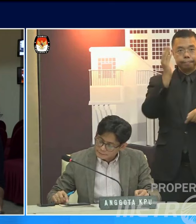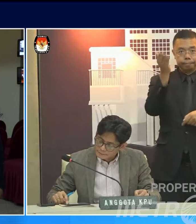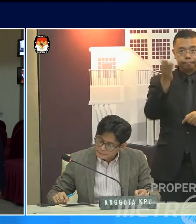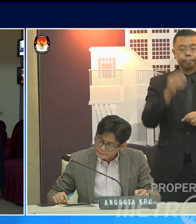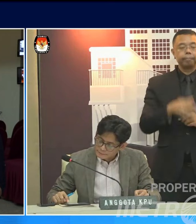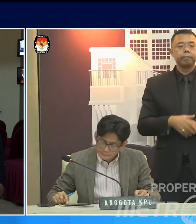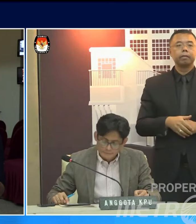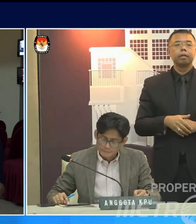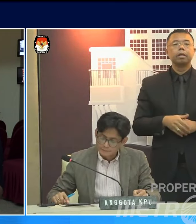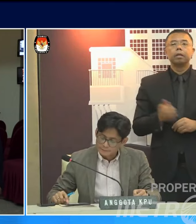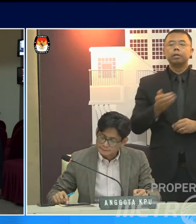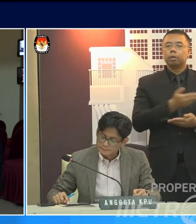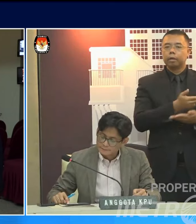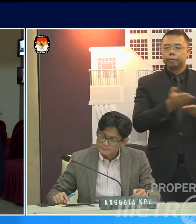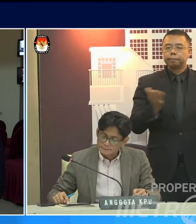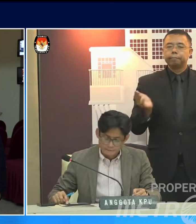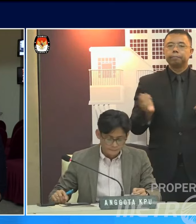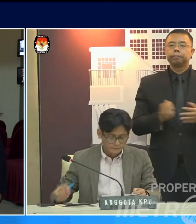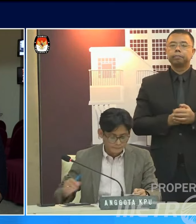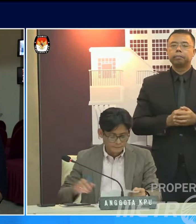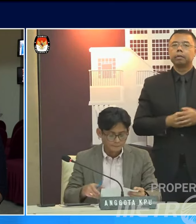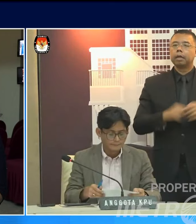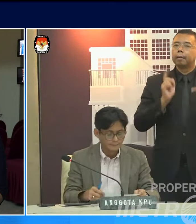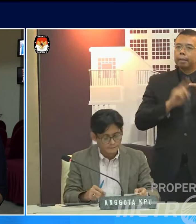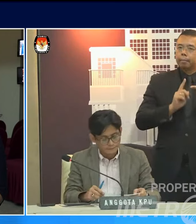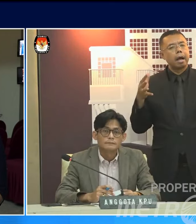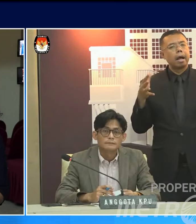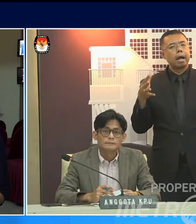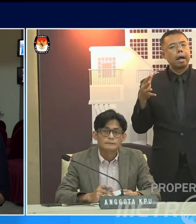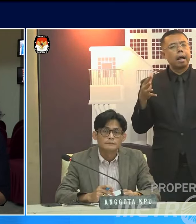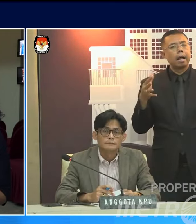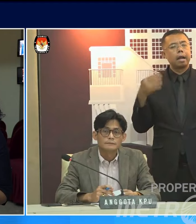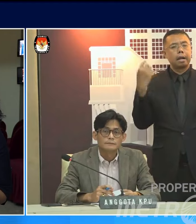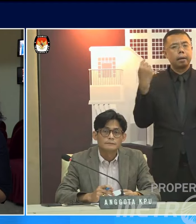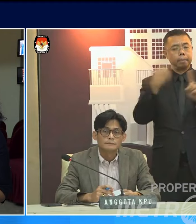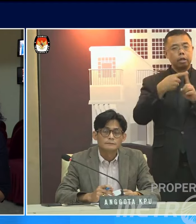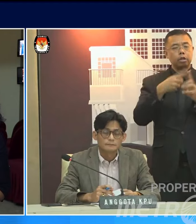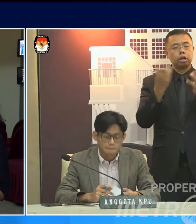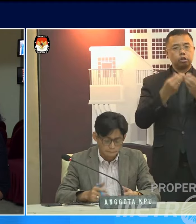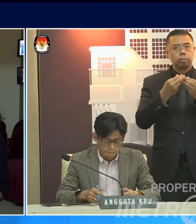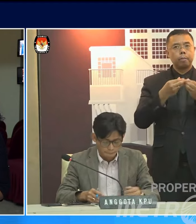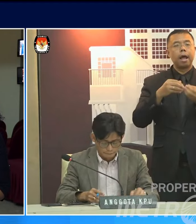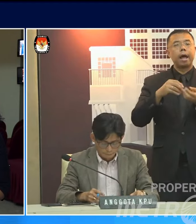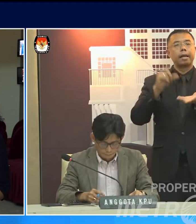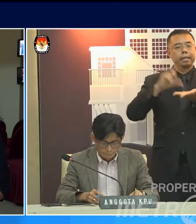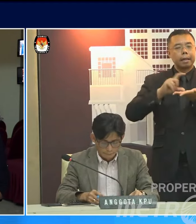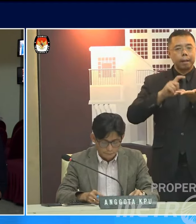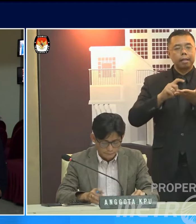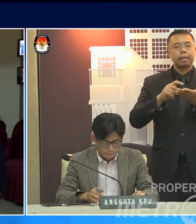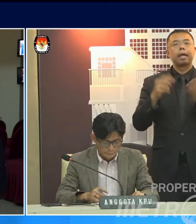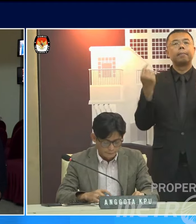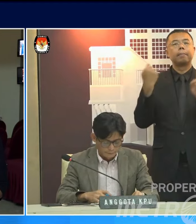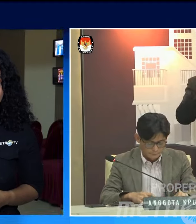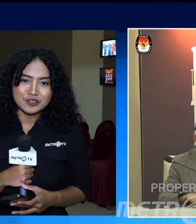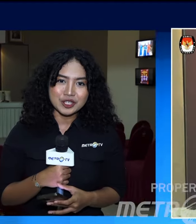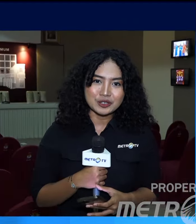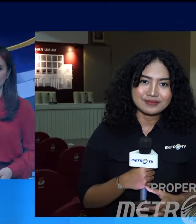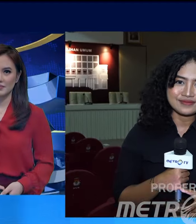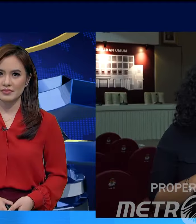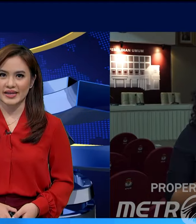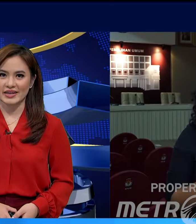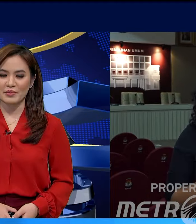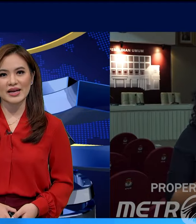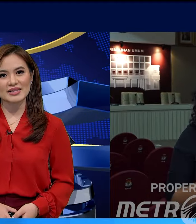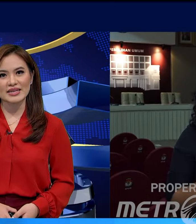mana saja yang hari ini akan membacakan rekapitulasi suara tersebut. Demikian yang dapat kami sampaikan hari ini. Valen, kembali ke